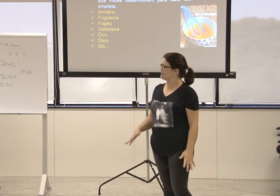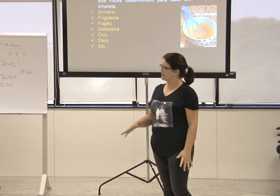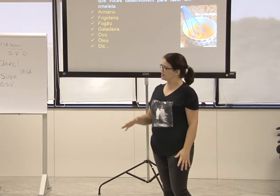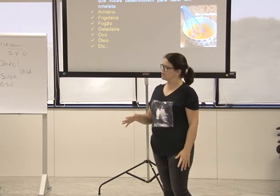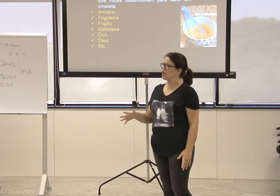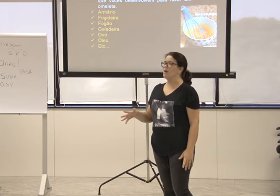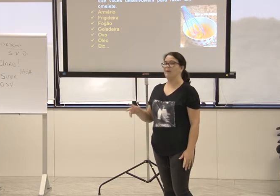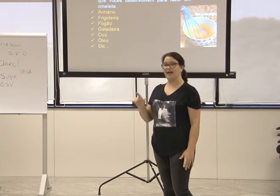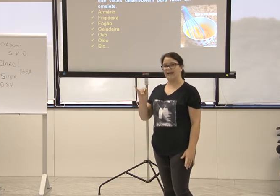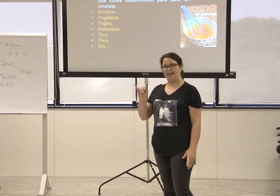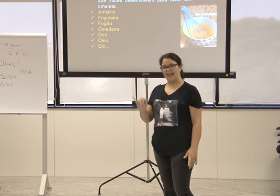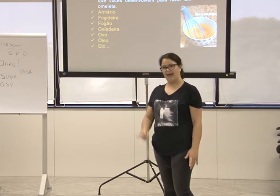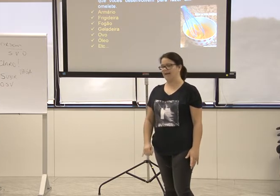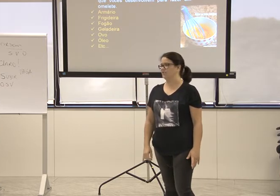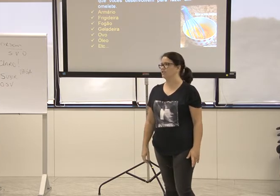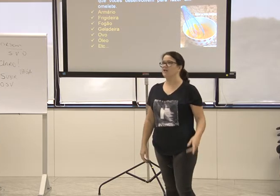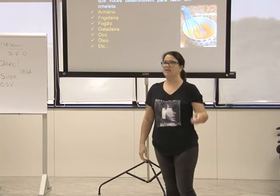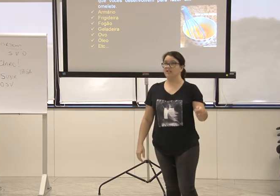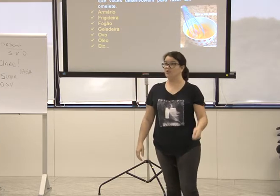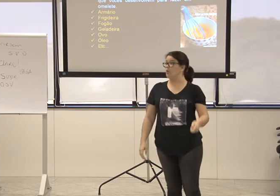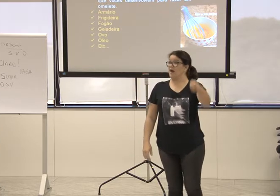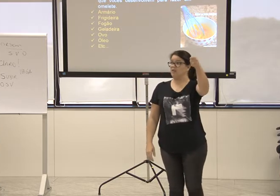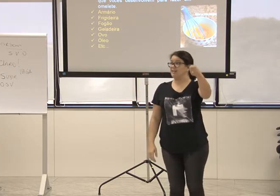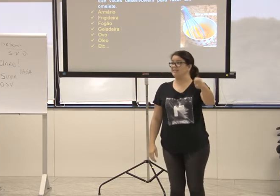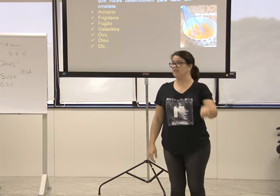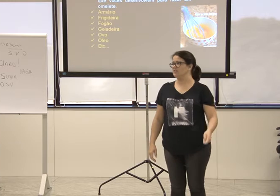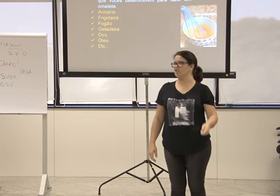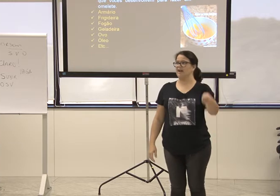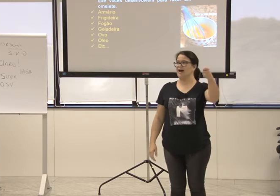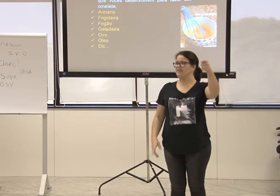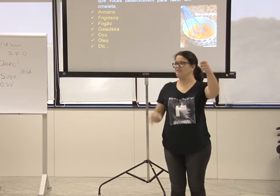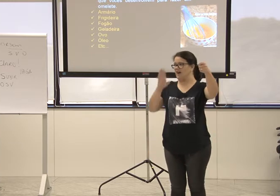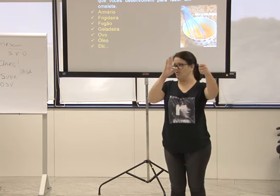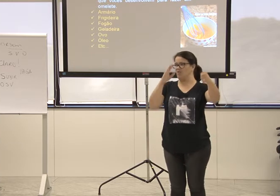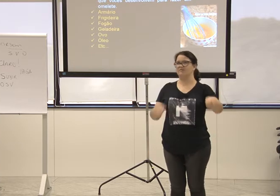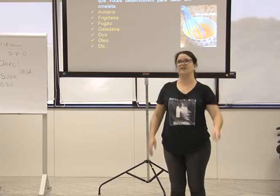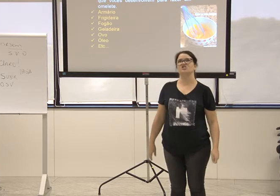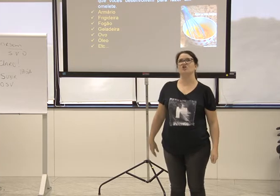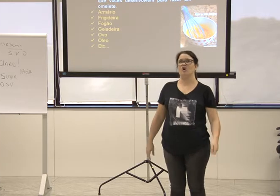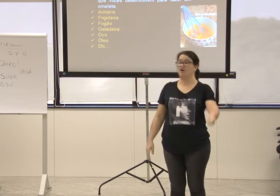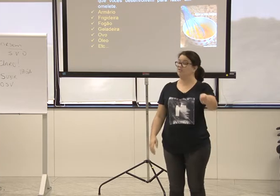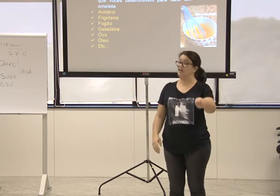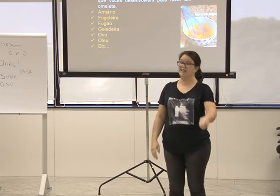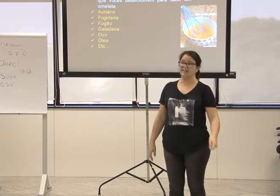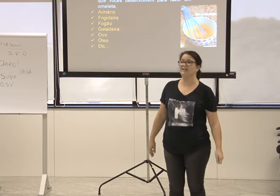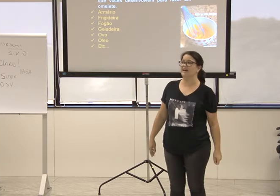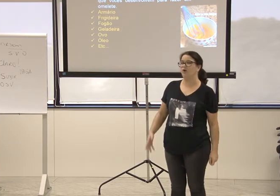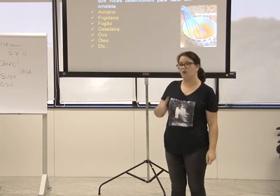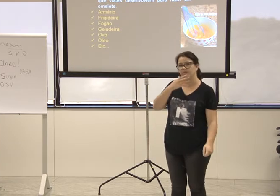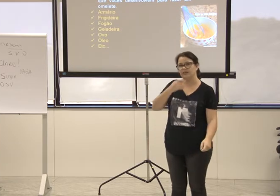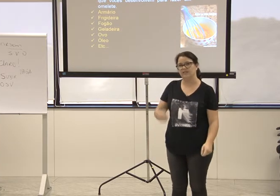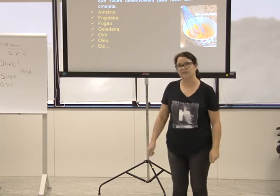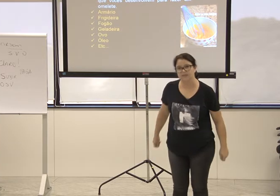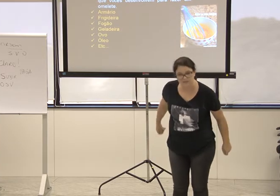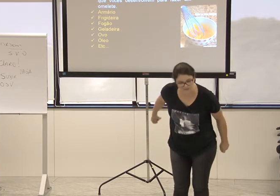exatamente. Panqueca light. E nunca aconteceu de se jogarem? Falque uma vez, jogou. Só que aí, né, homem...